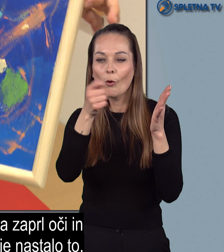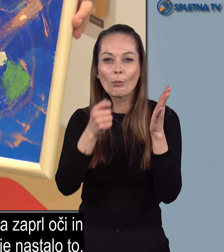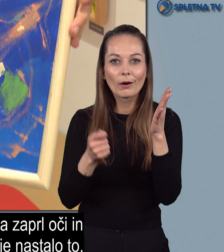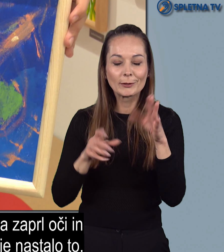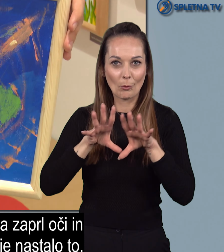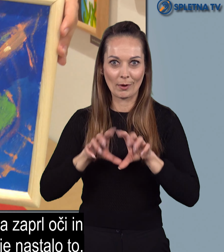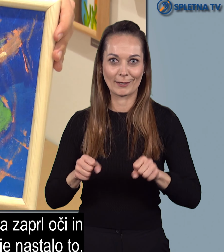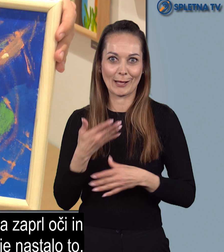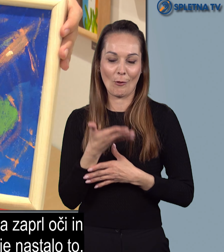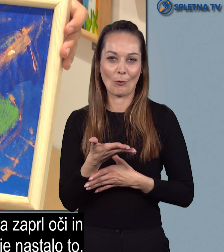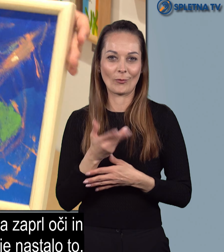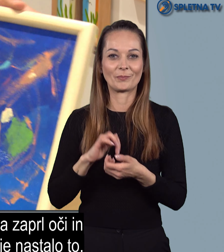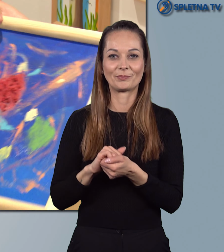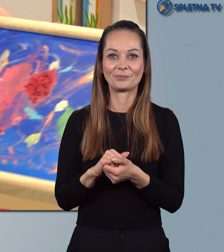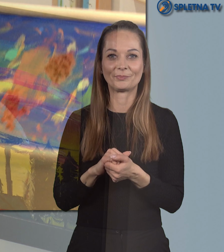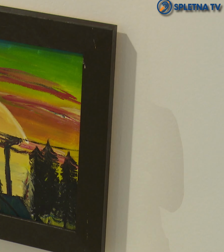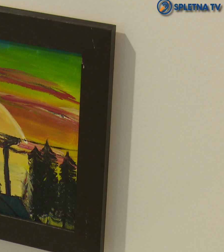pa je nastalo to.